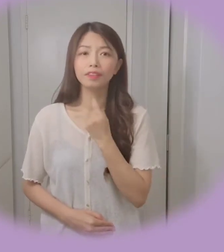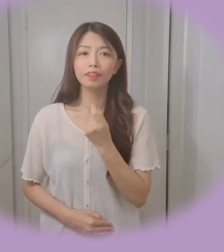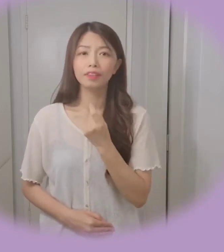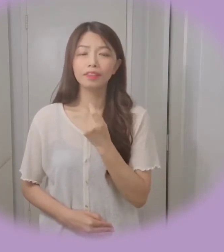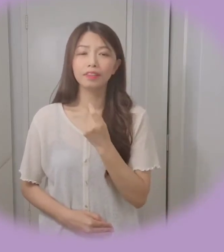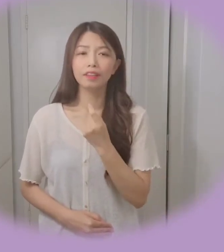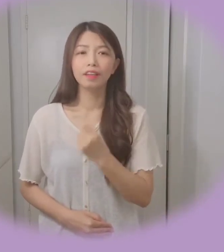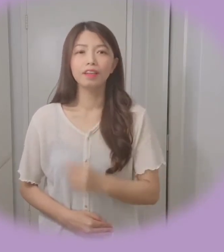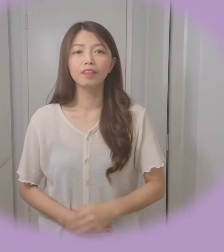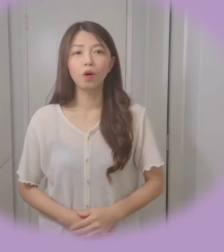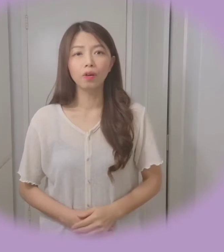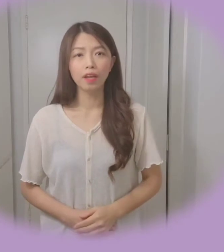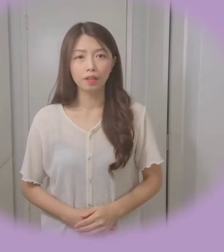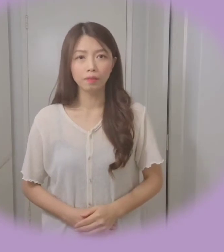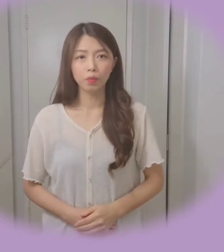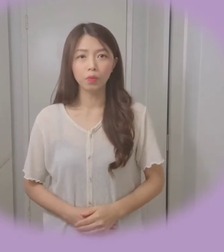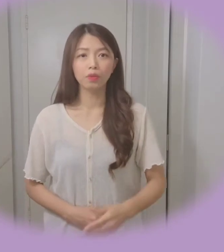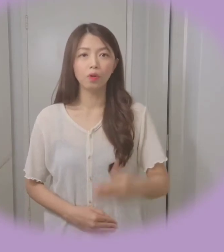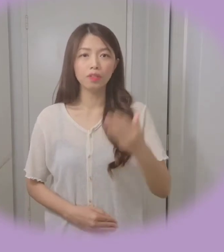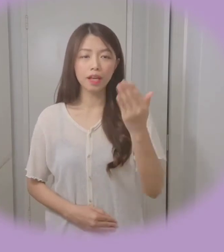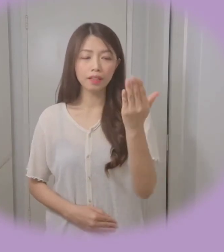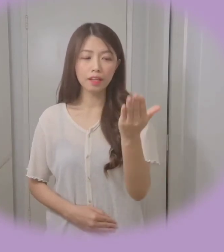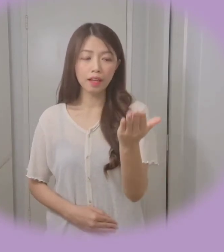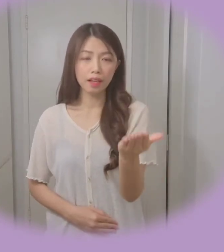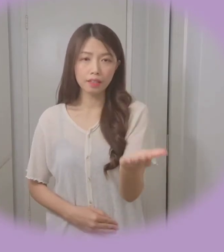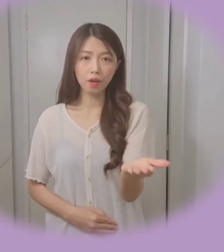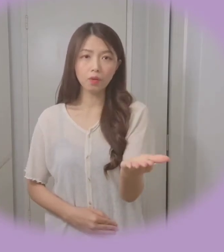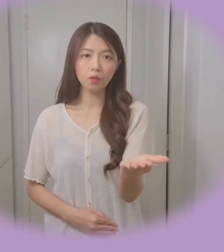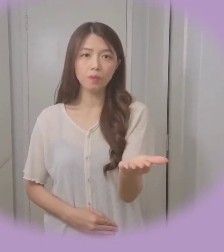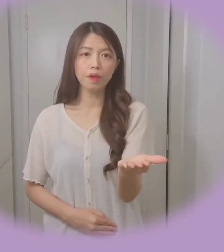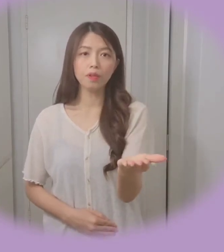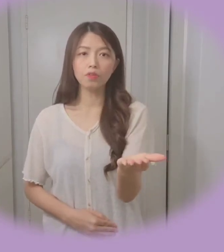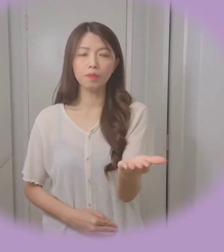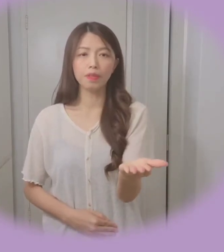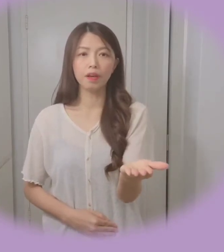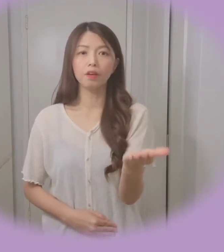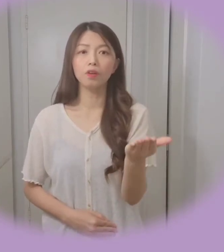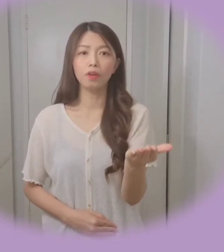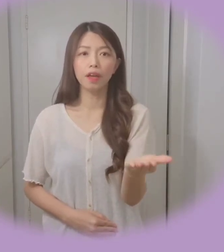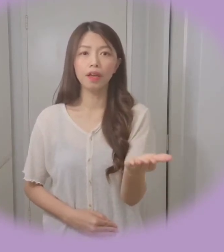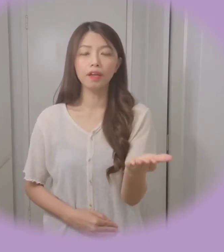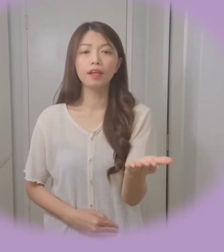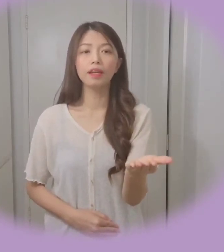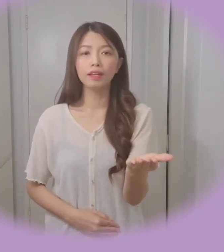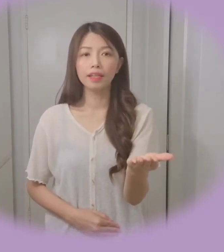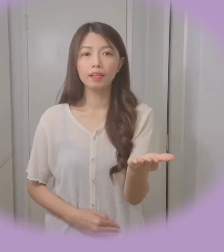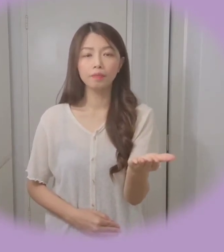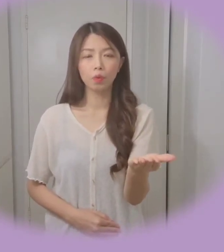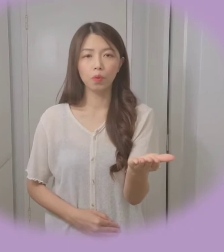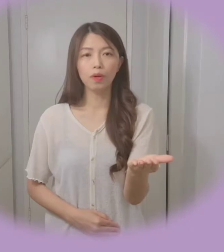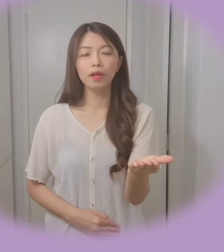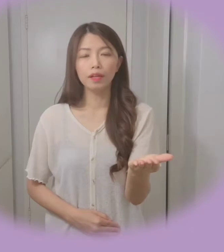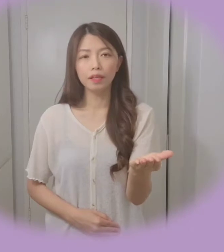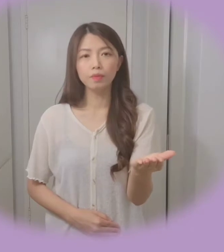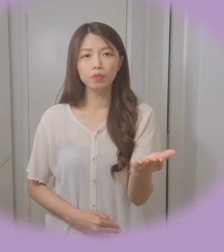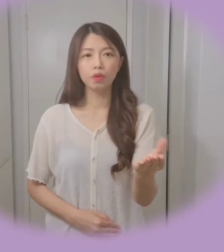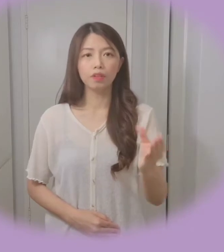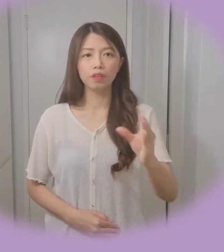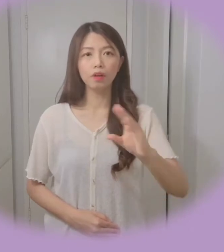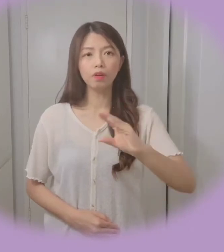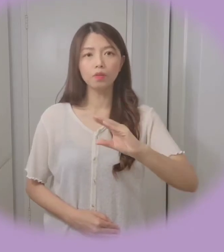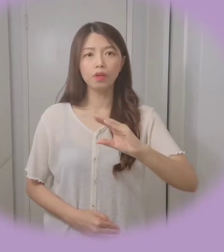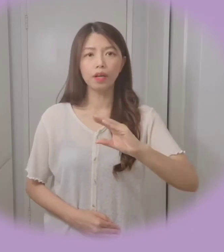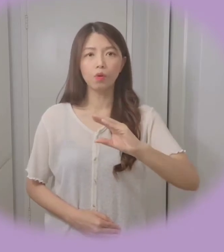아프던 너의 이름도. 너는 상대를 향해서 손을 펼쳐주시면 돼요. 너의 이름도.